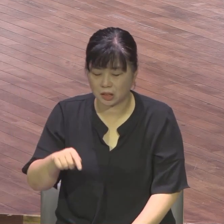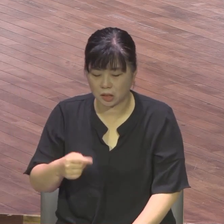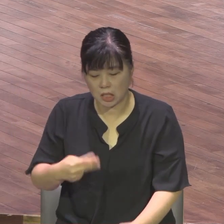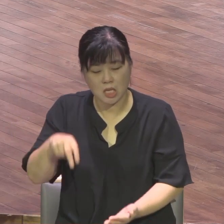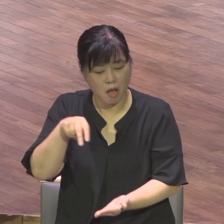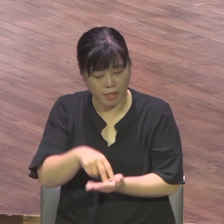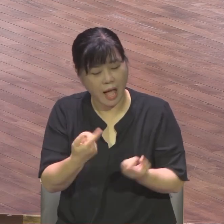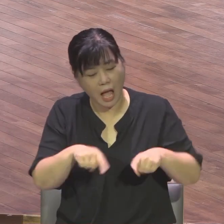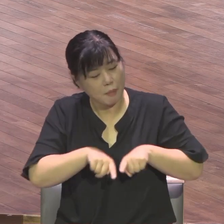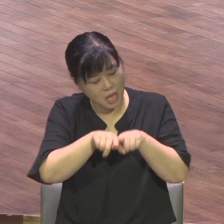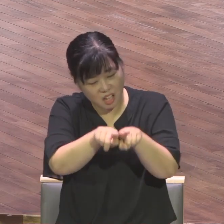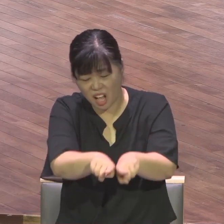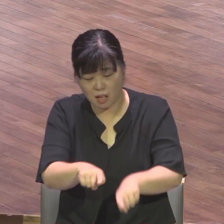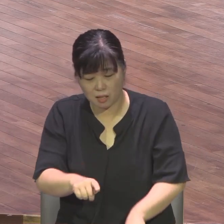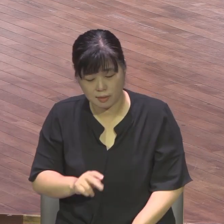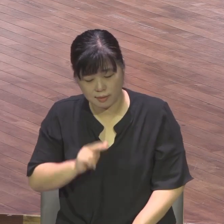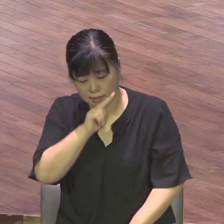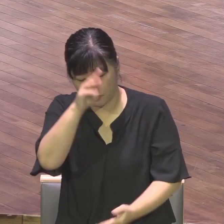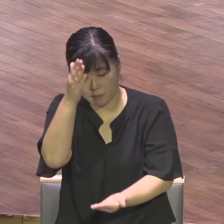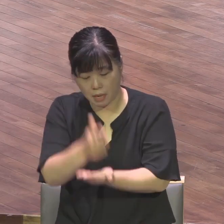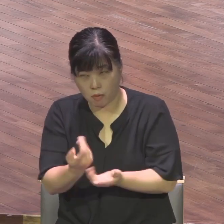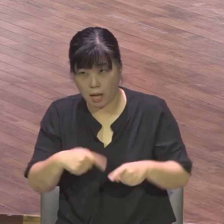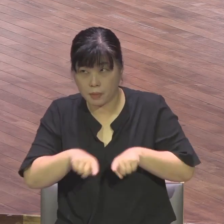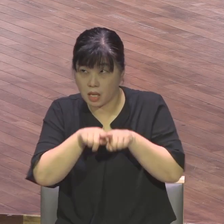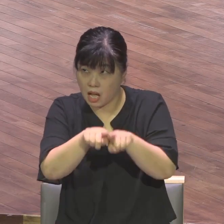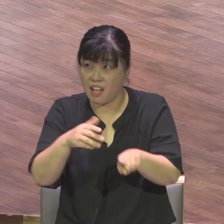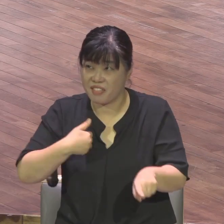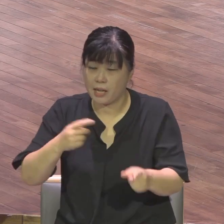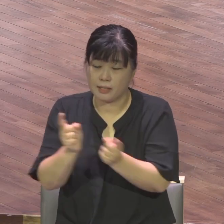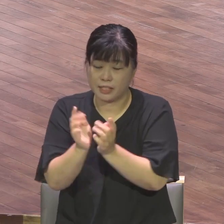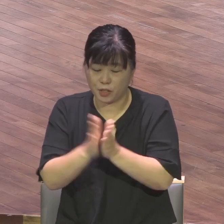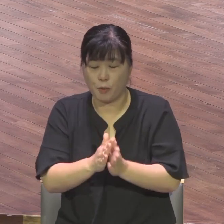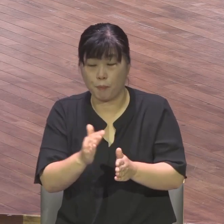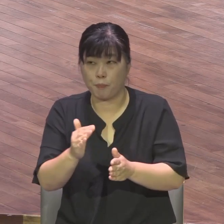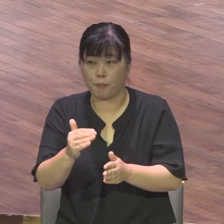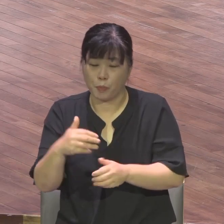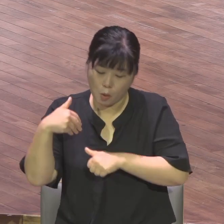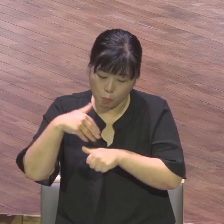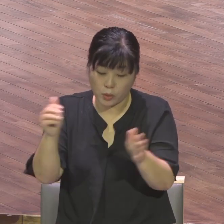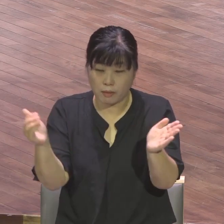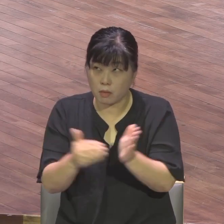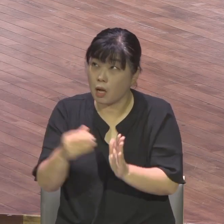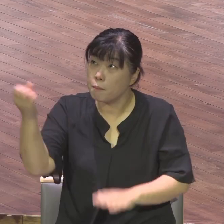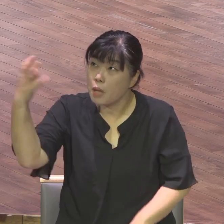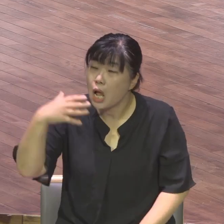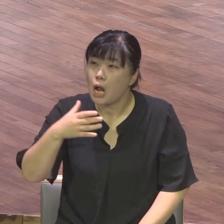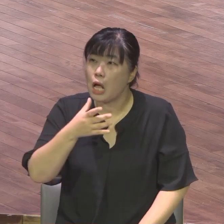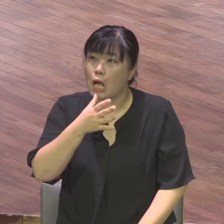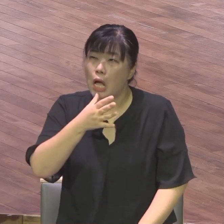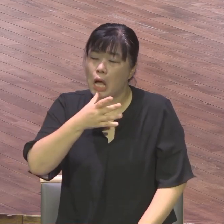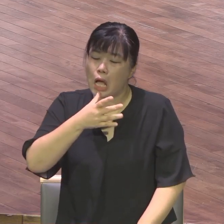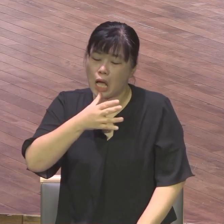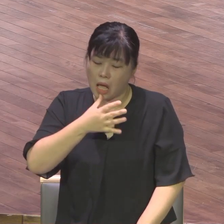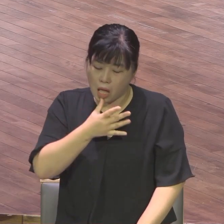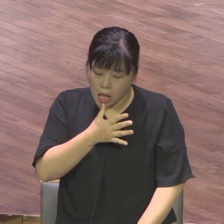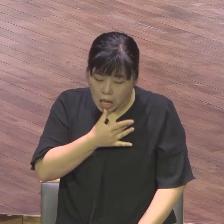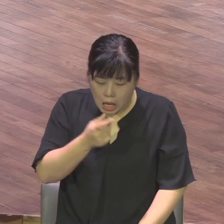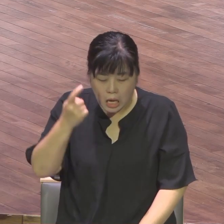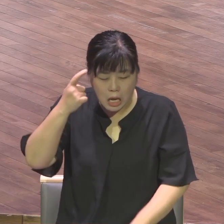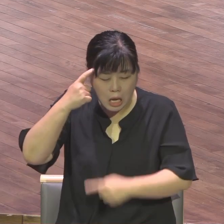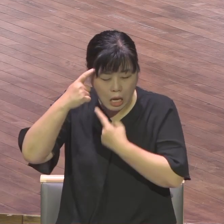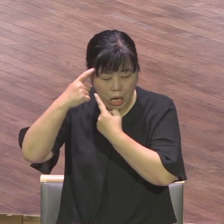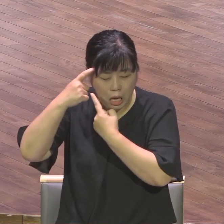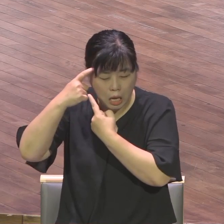내가 그들을 보내었노라. 이 성령의 음성을 이 듣는 순간 베드로는 자신이 가지고 있었던